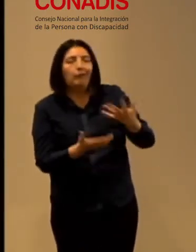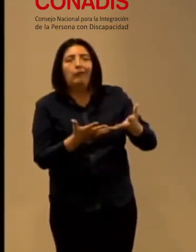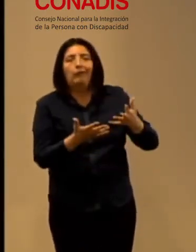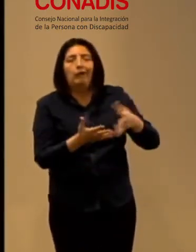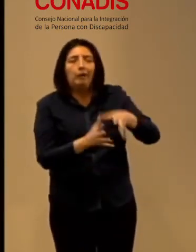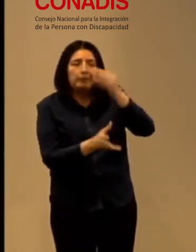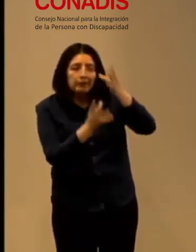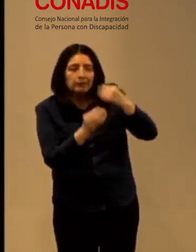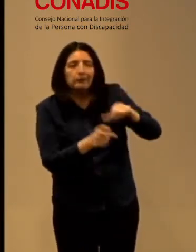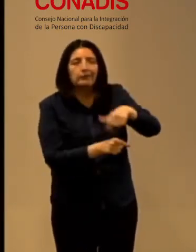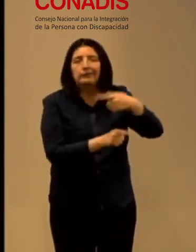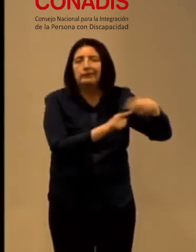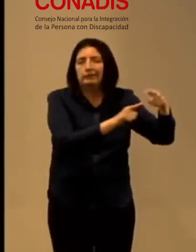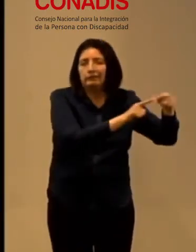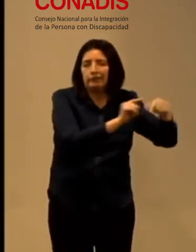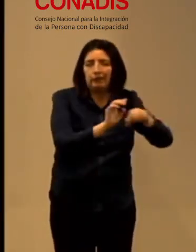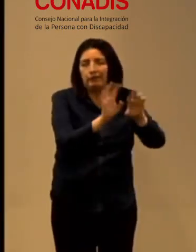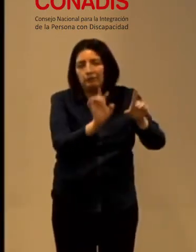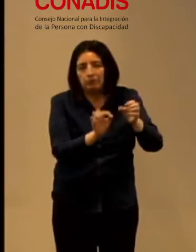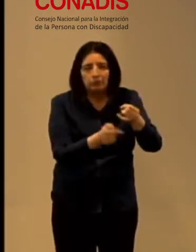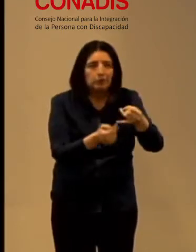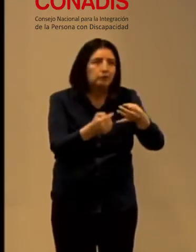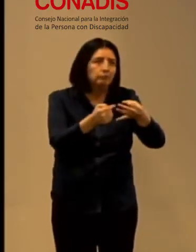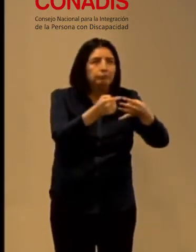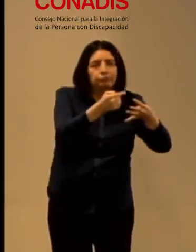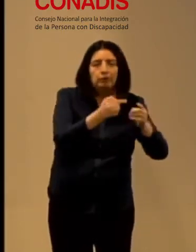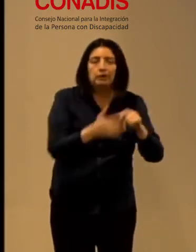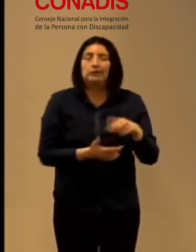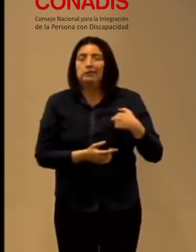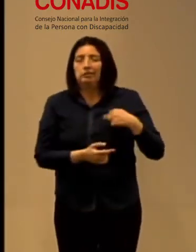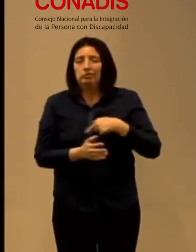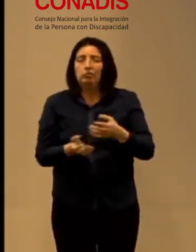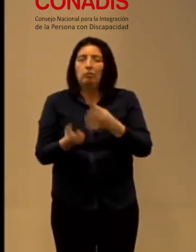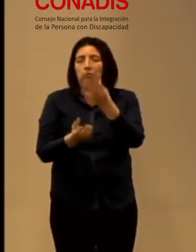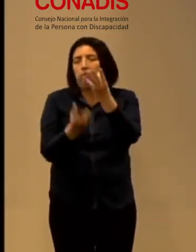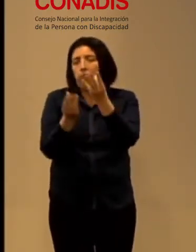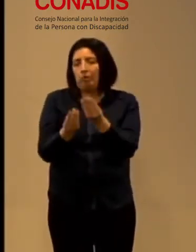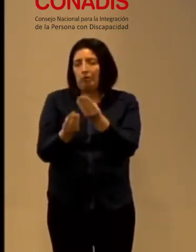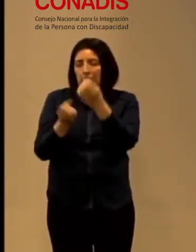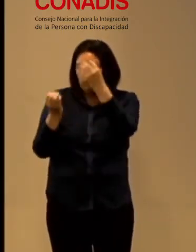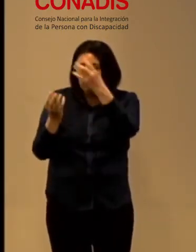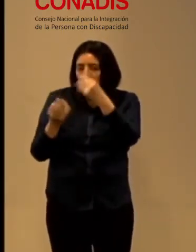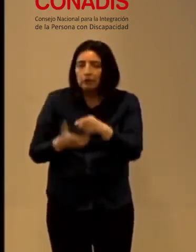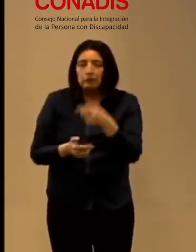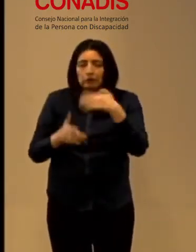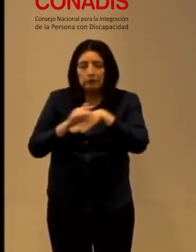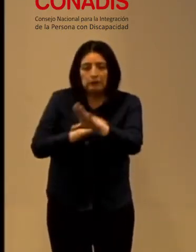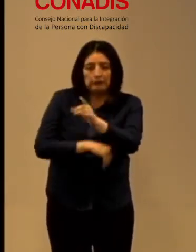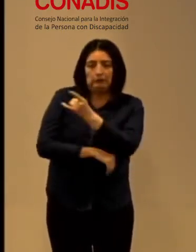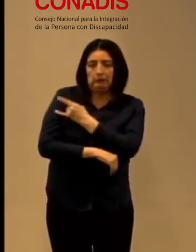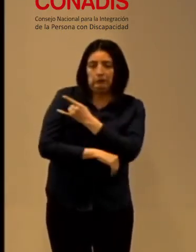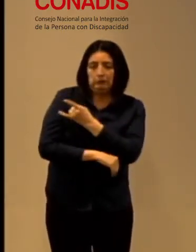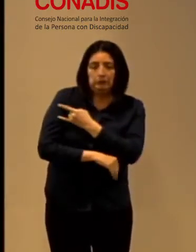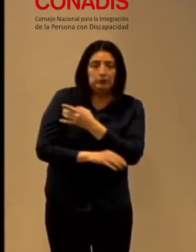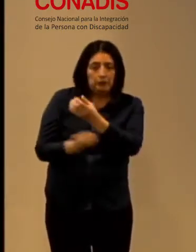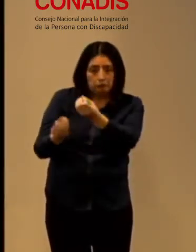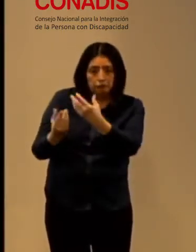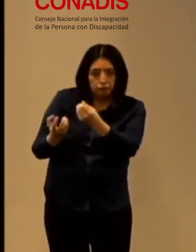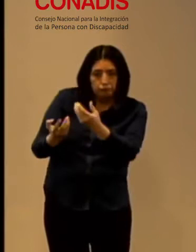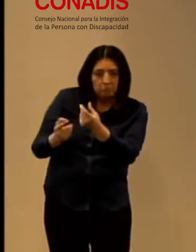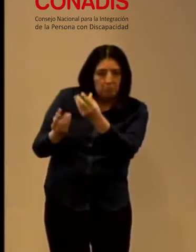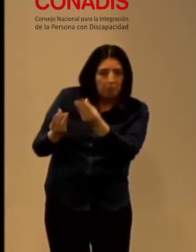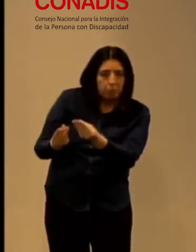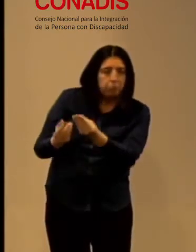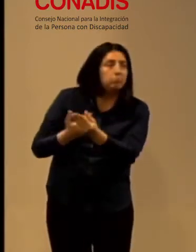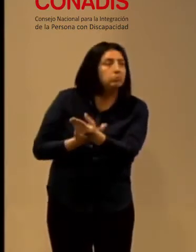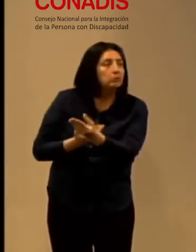alguna otra que tal vez no hayamos pensado, ¿no? Como les señalé, tenemos un poco de información de los chicos que están en universidades,